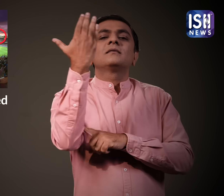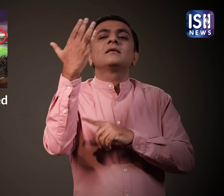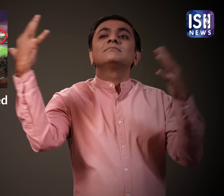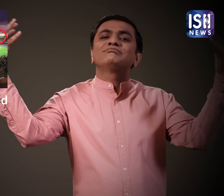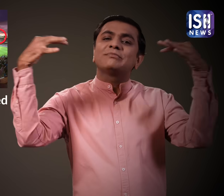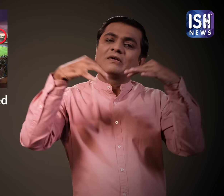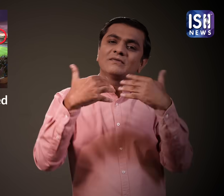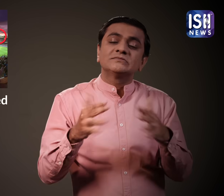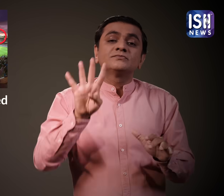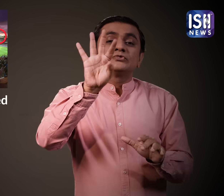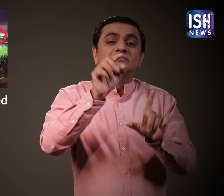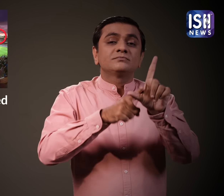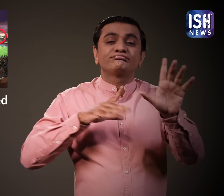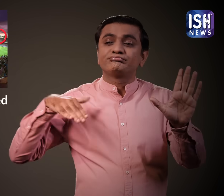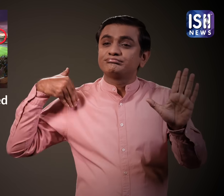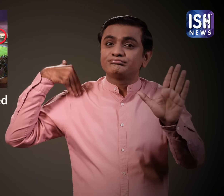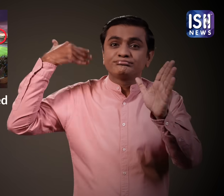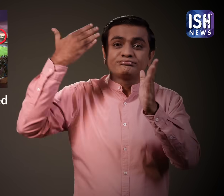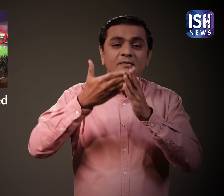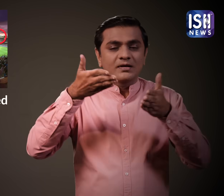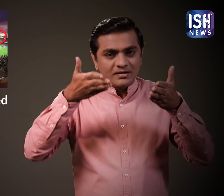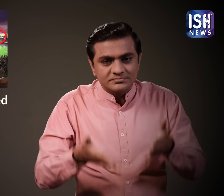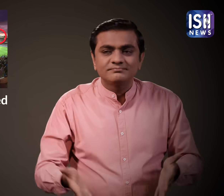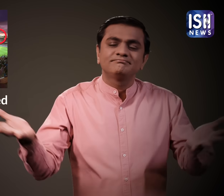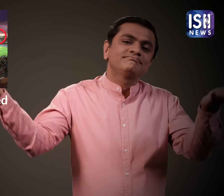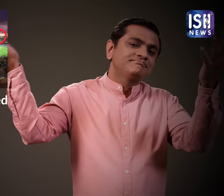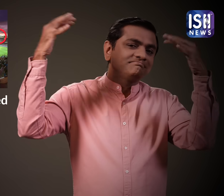भारत अब 40 वर्षों के बाद आयोसी सत्र की मेजबानी कर रहा था